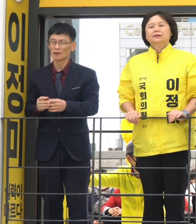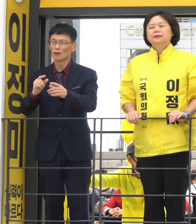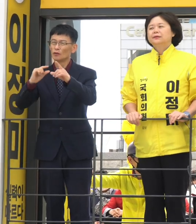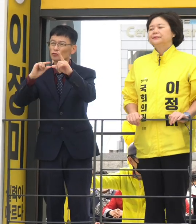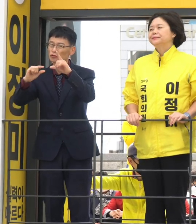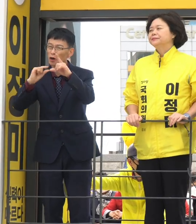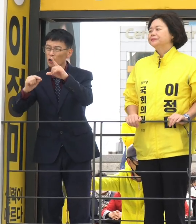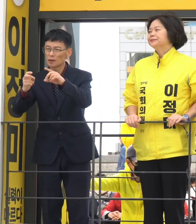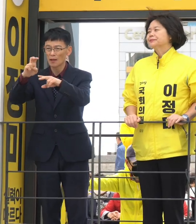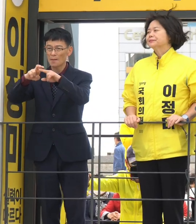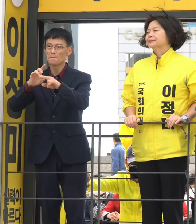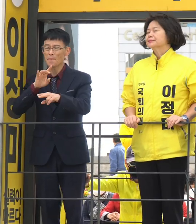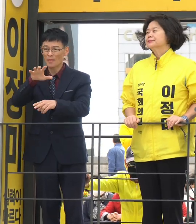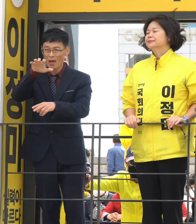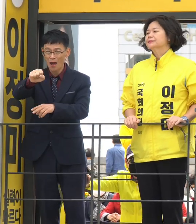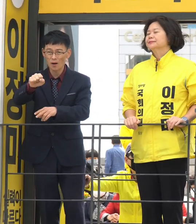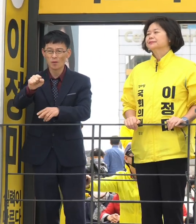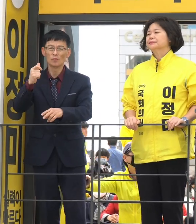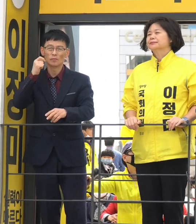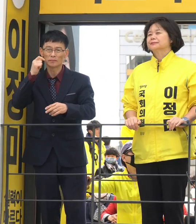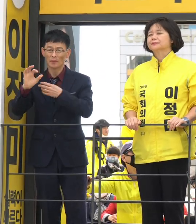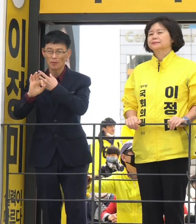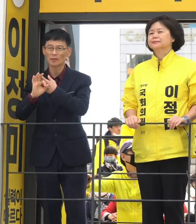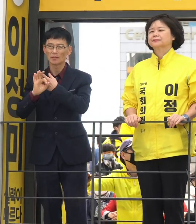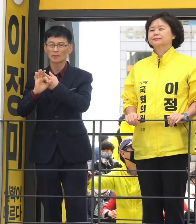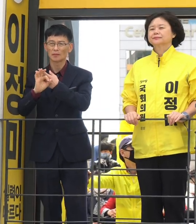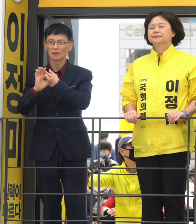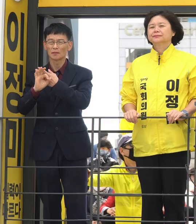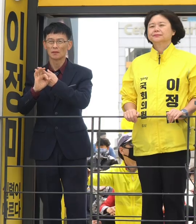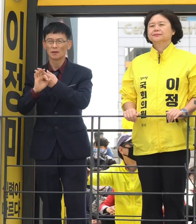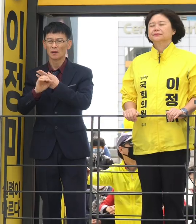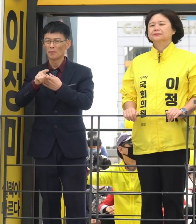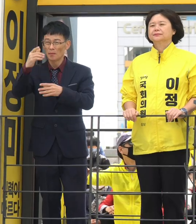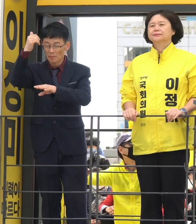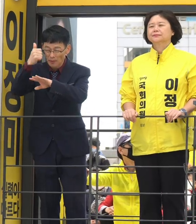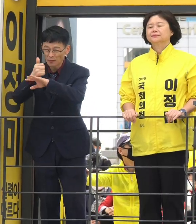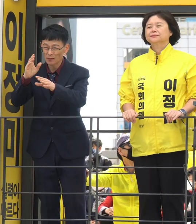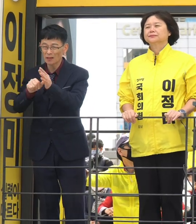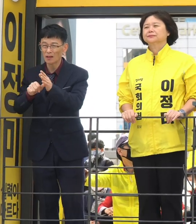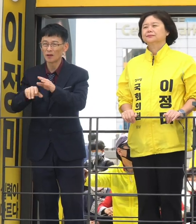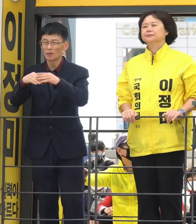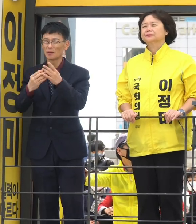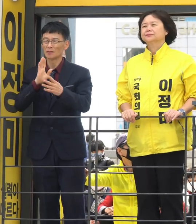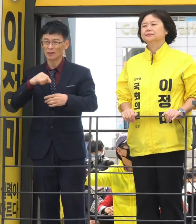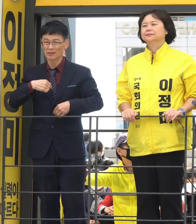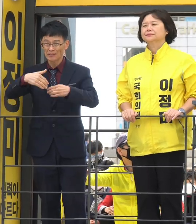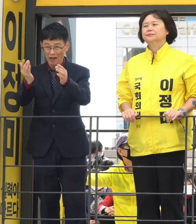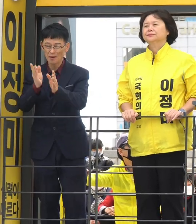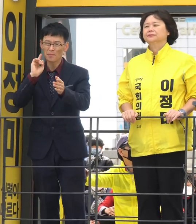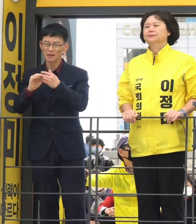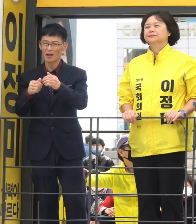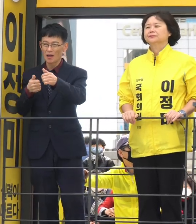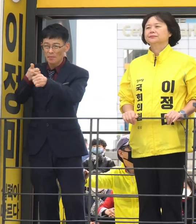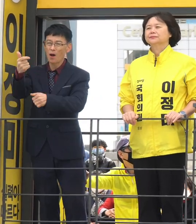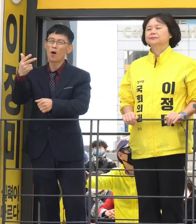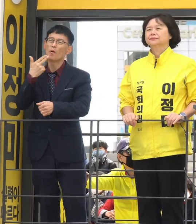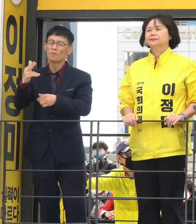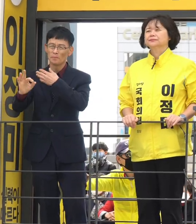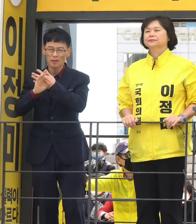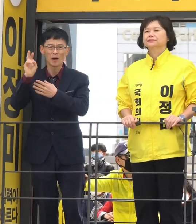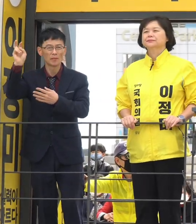소수 의석밖에 확보하지 못한다면, 개혁의 마지막 보루인 정의당이 이기지